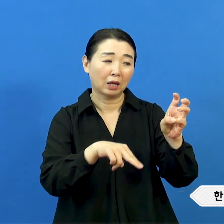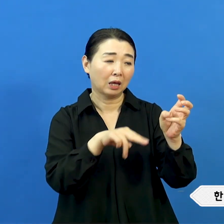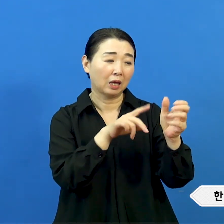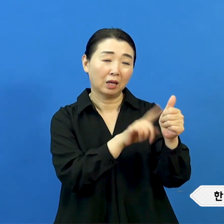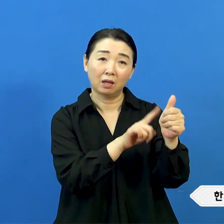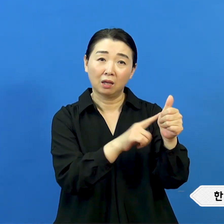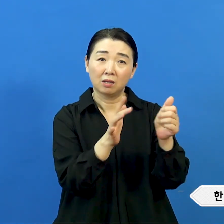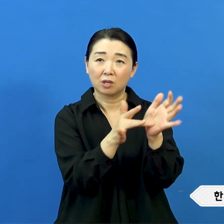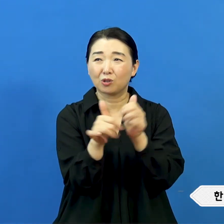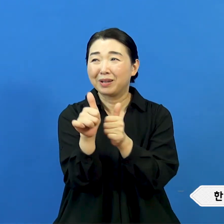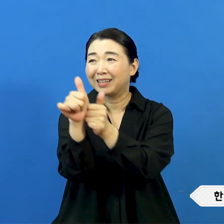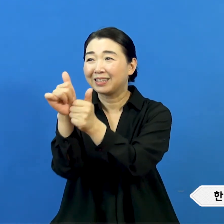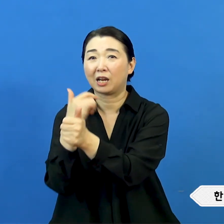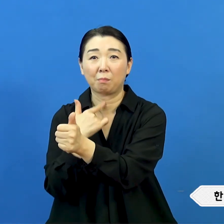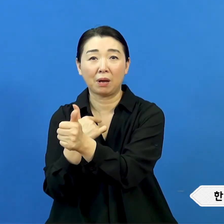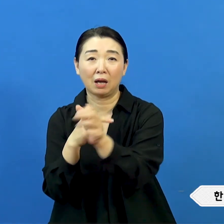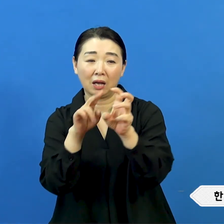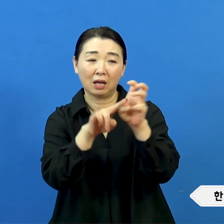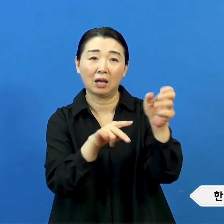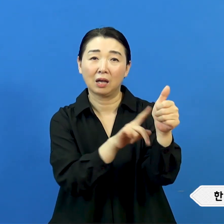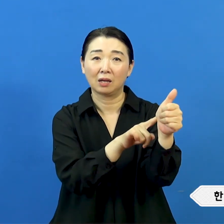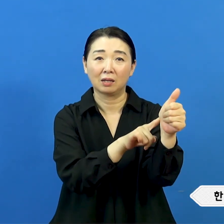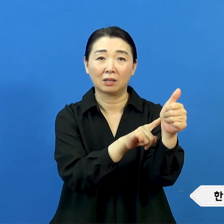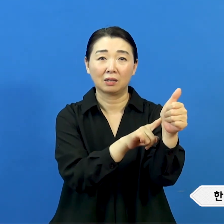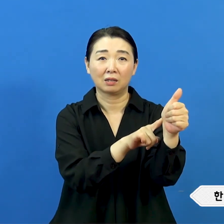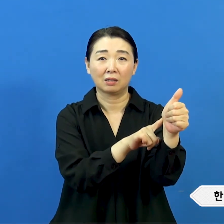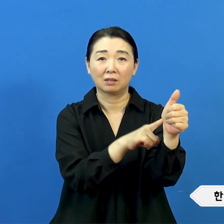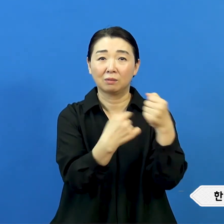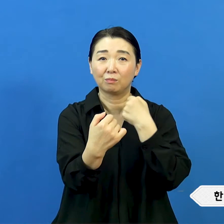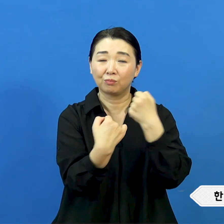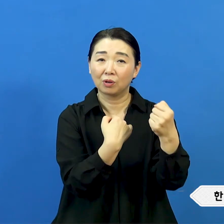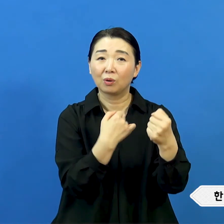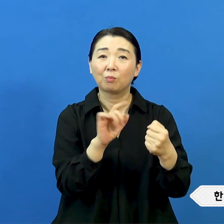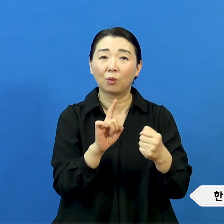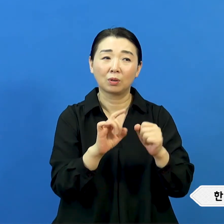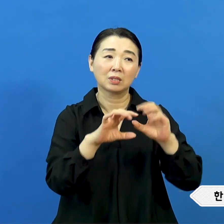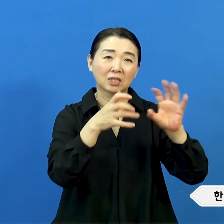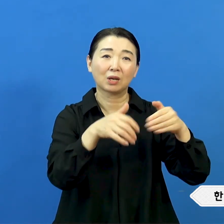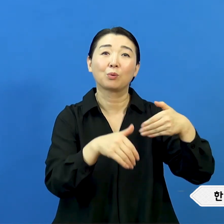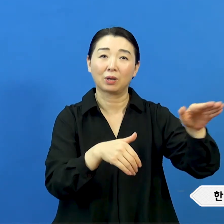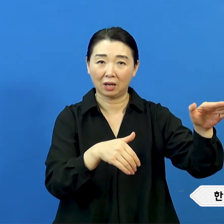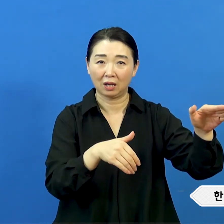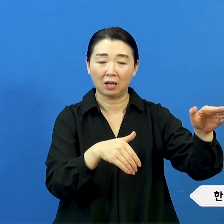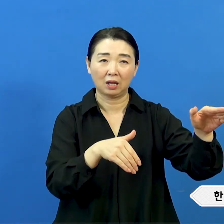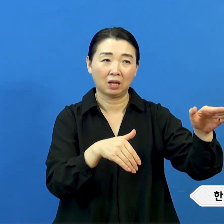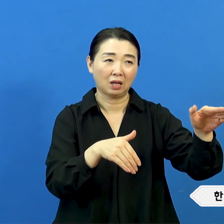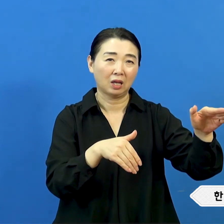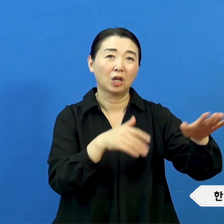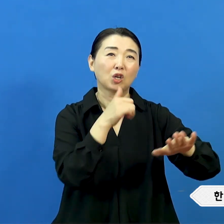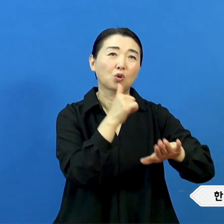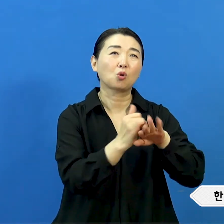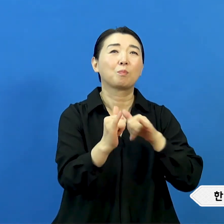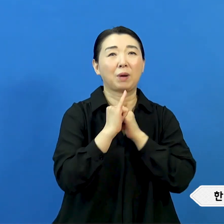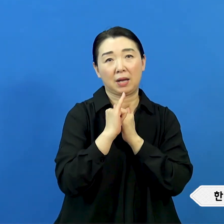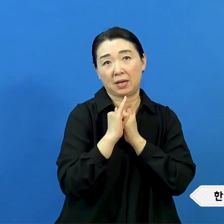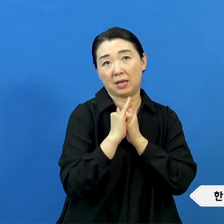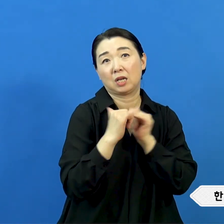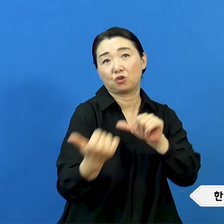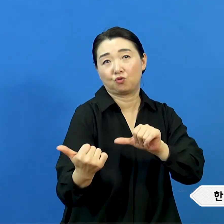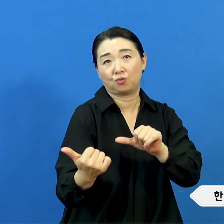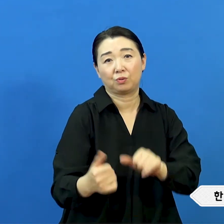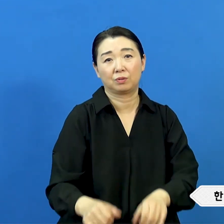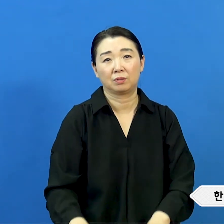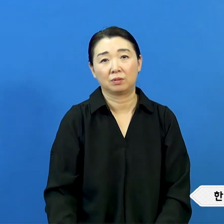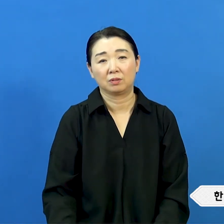예수님을 따라다녔던 가룟 유다 아닙니까? 그런데도 세상으로 갔고 비참하게 죽었습니다.